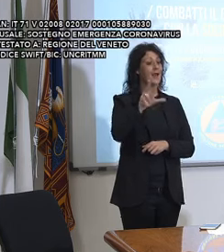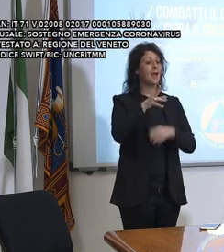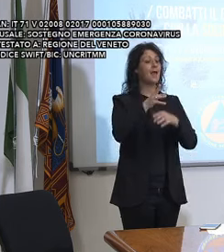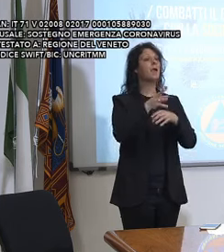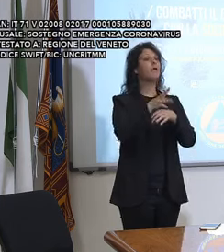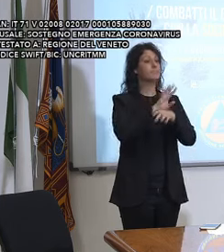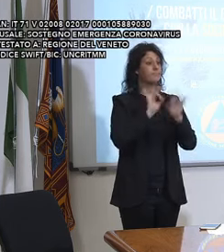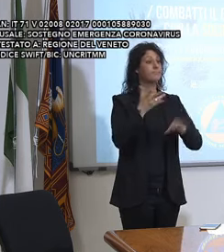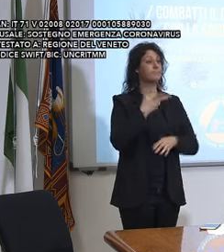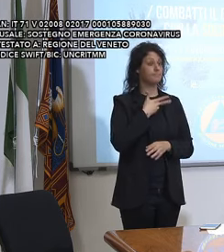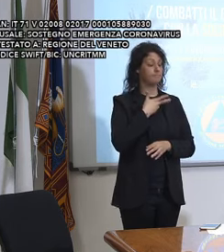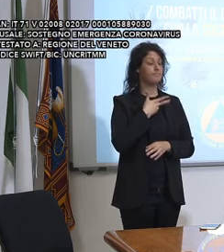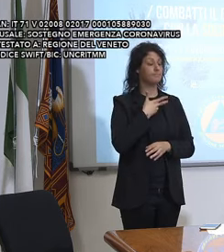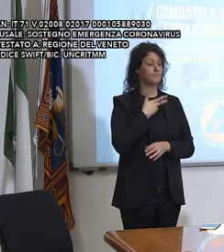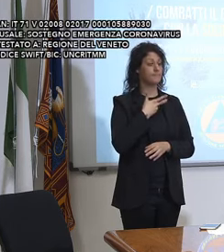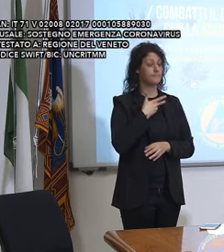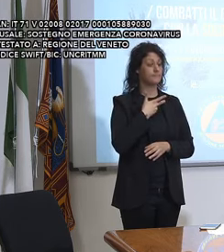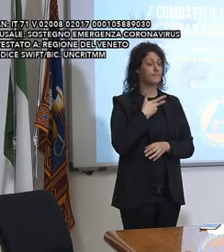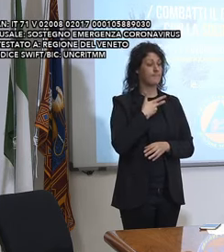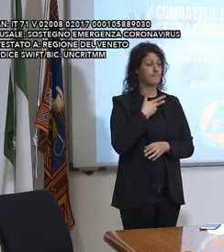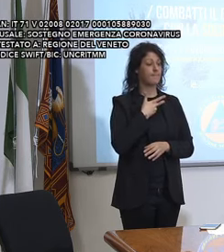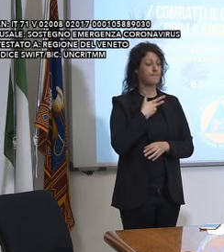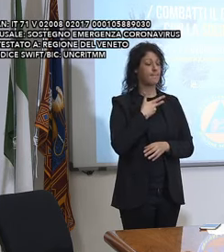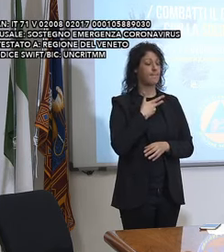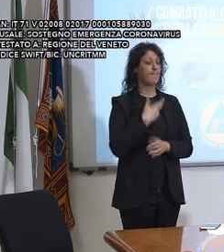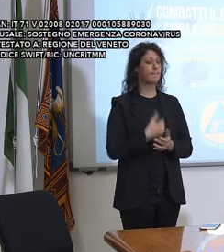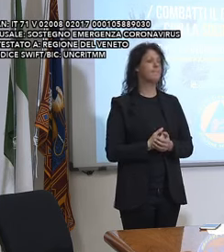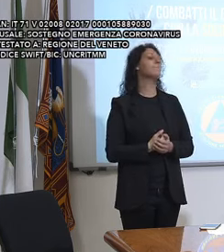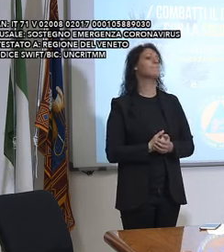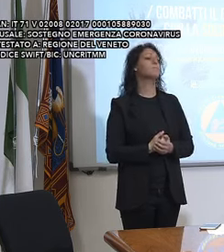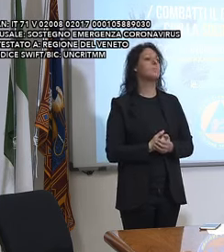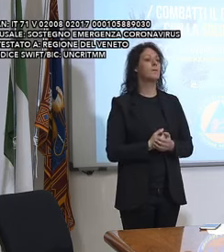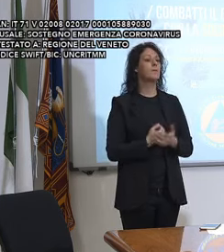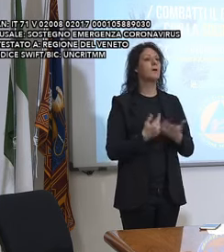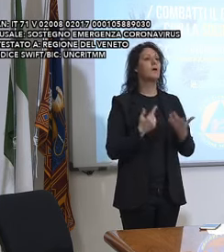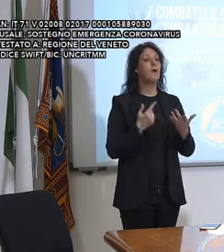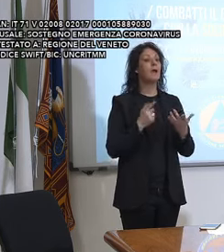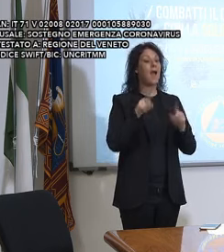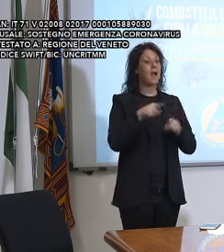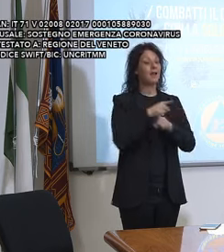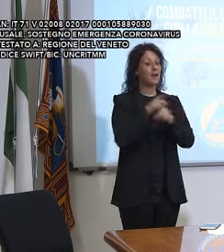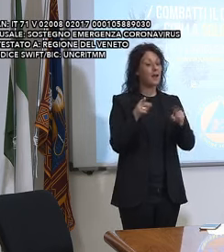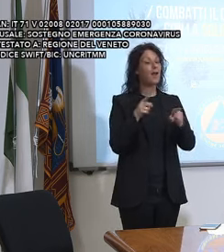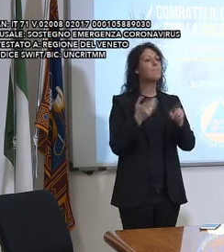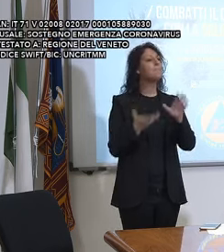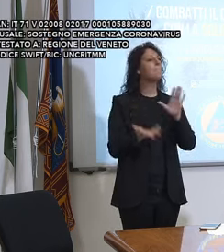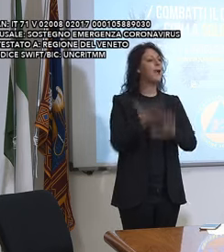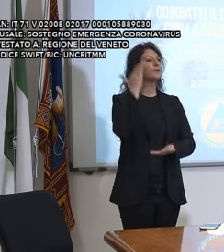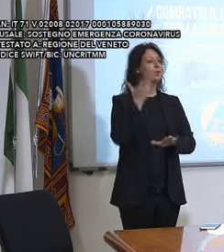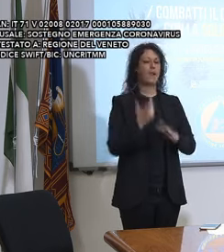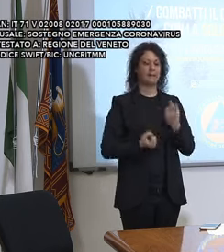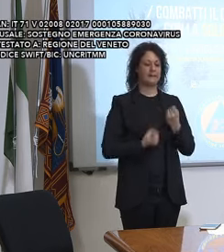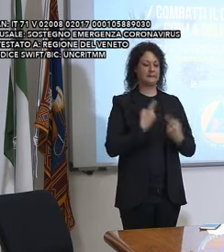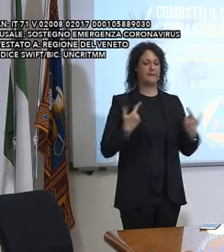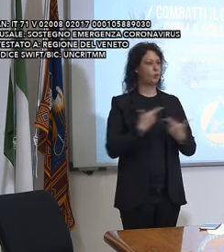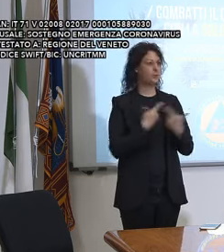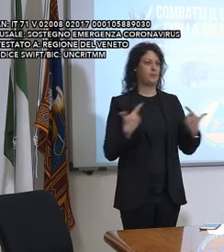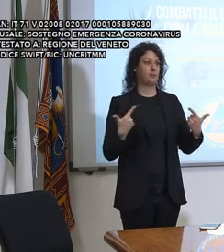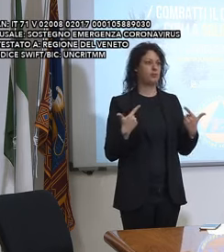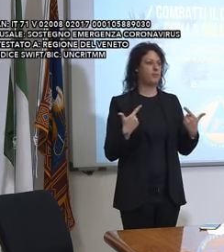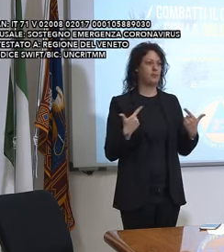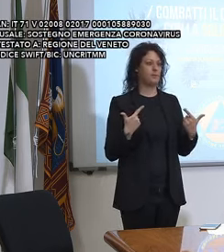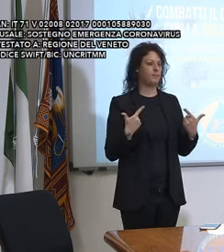e anche in questo caso posso dire, perché insomma poi sentendo le strutture eccetera, la maggior parte sono asintomatici,